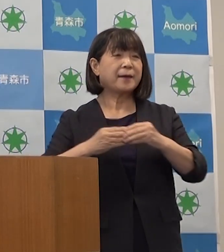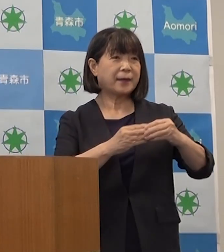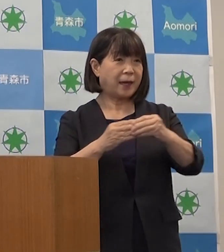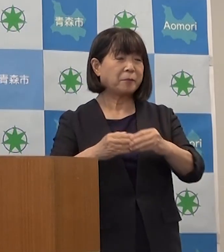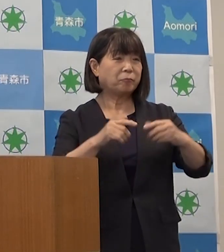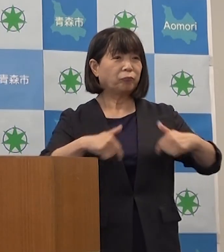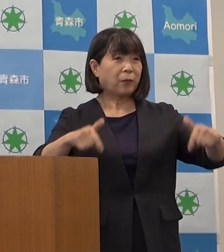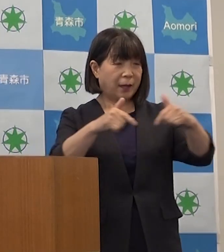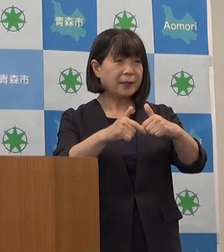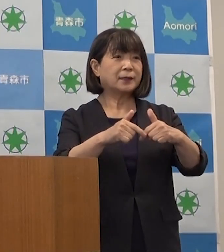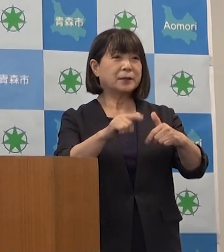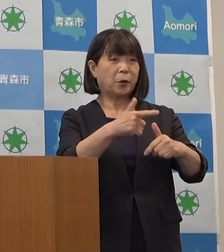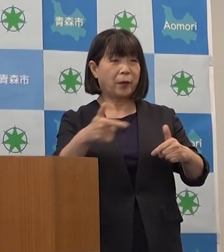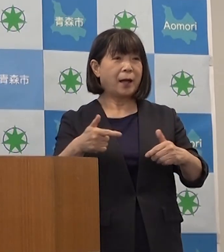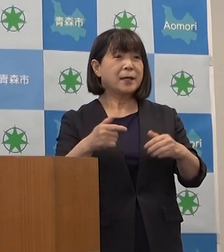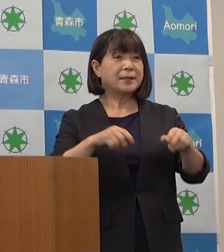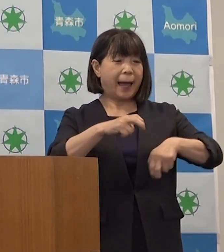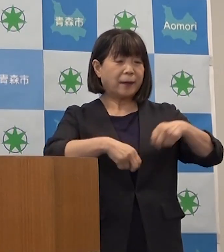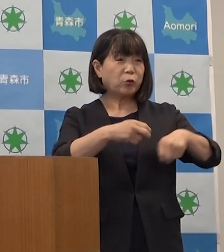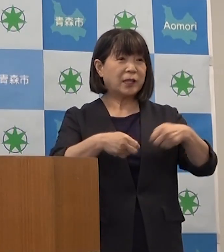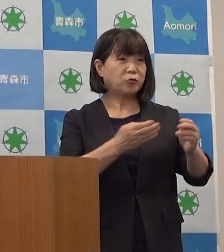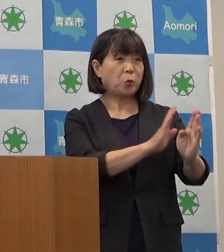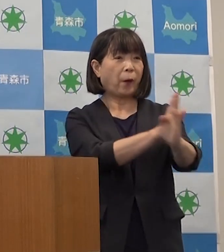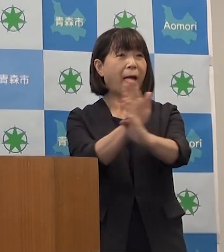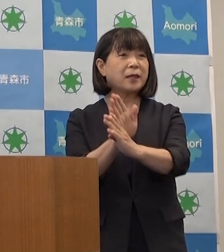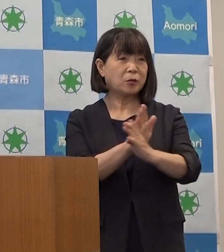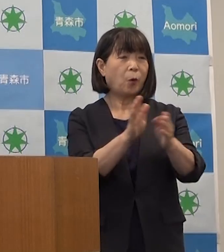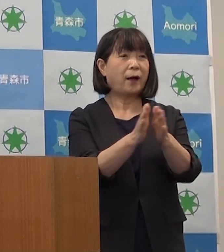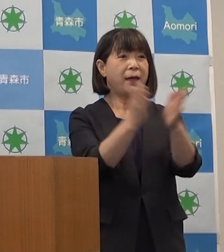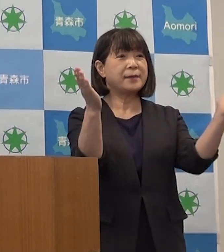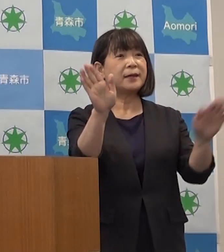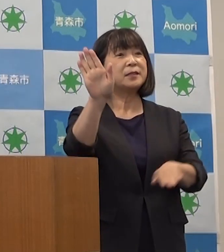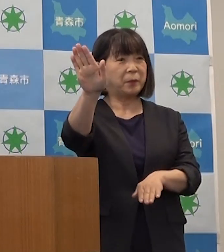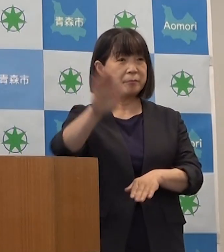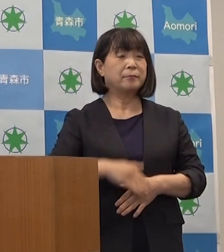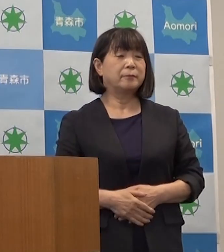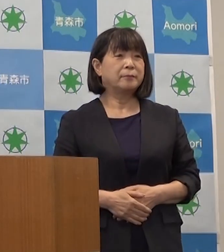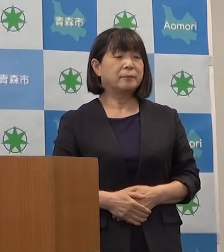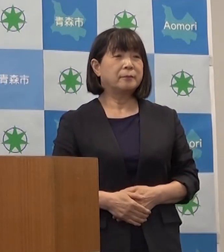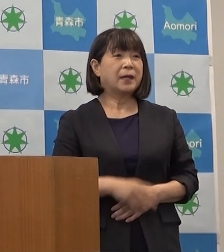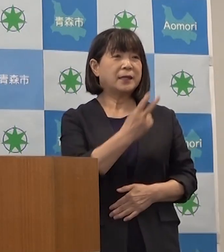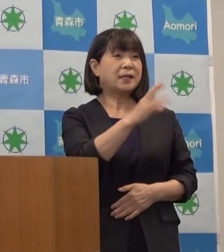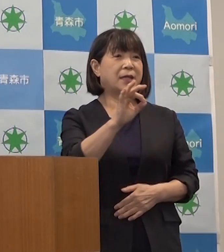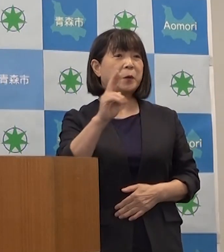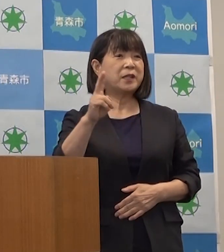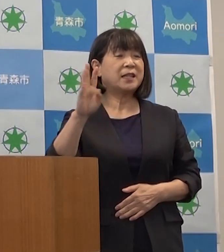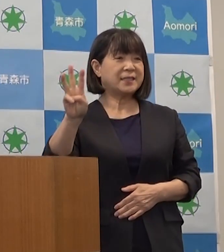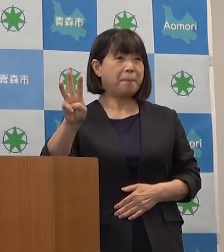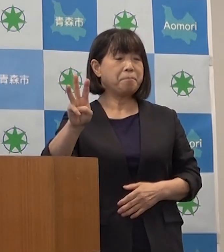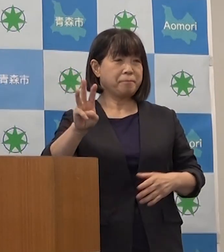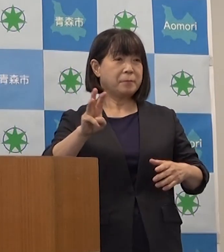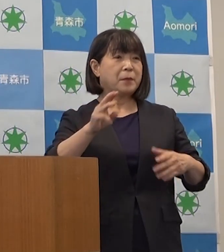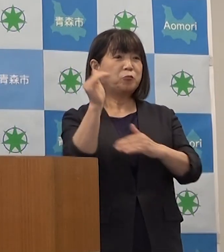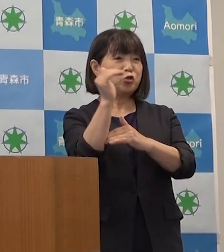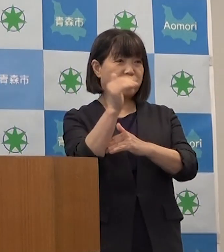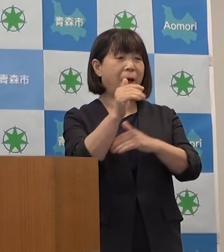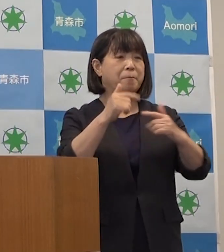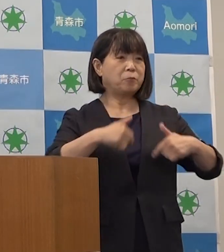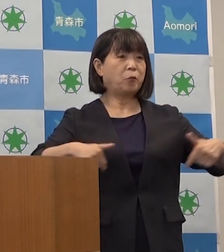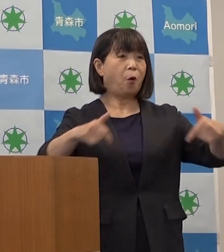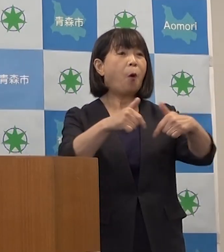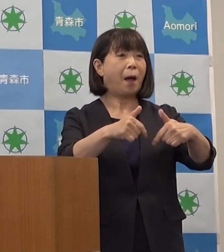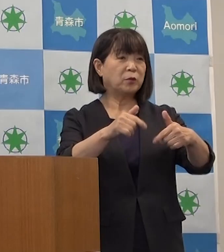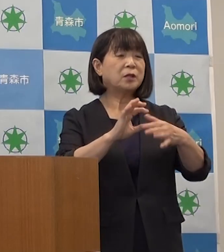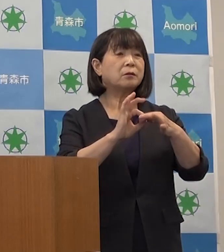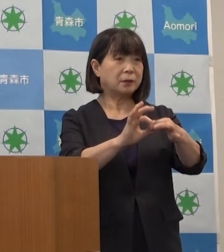湾サイクルロゲイニングを開催いたします。まず2023陸奥湾フォーラム in 横浜町につい